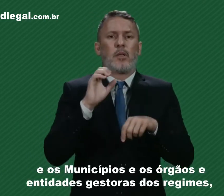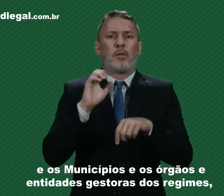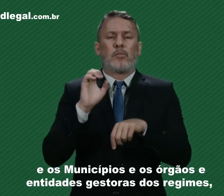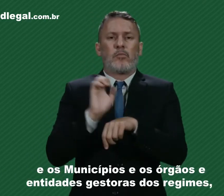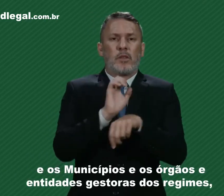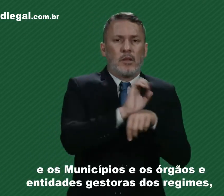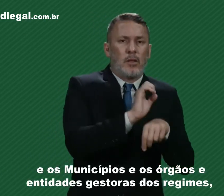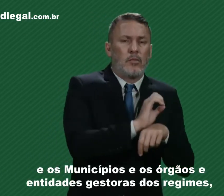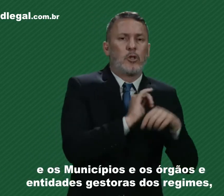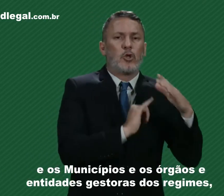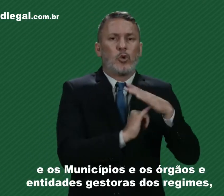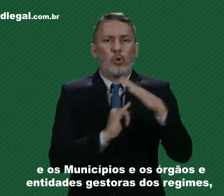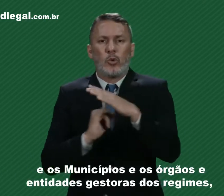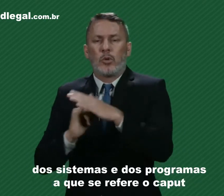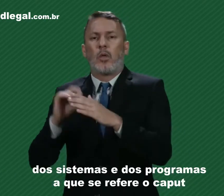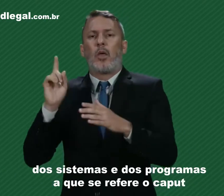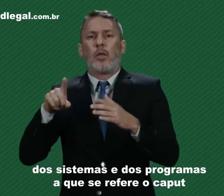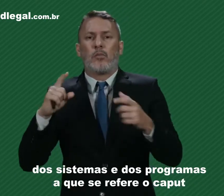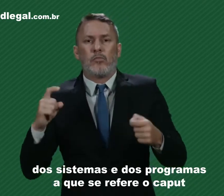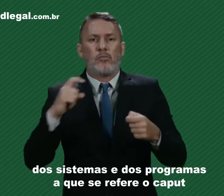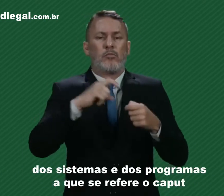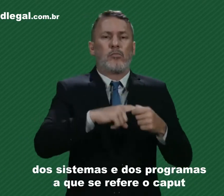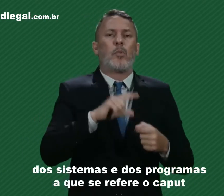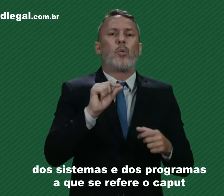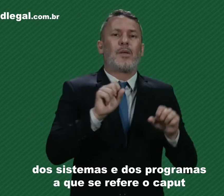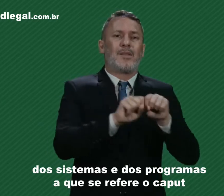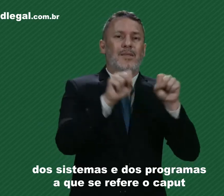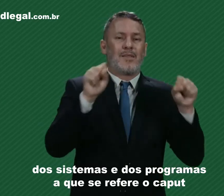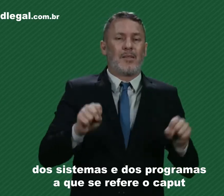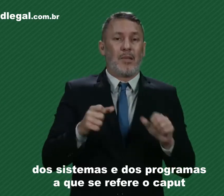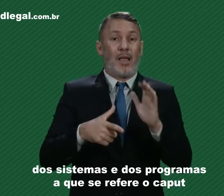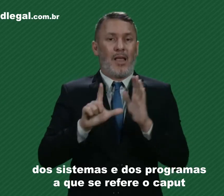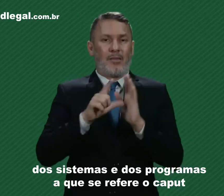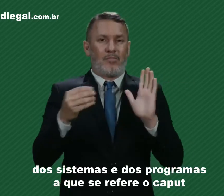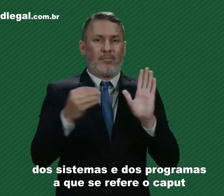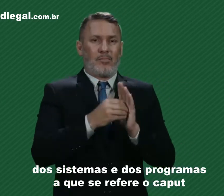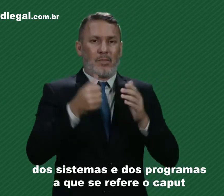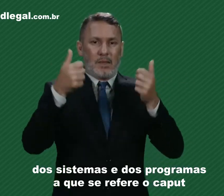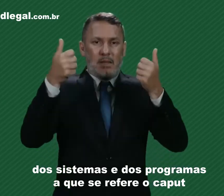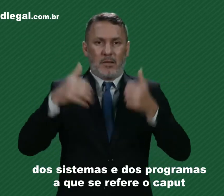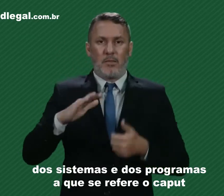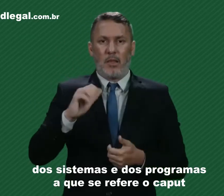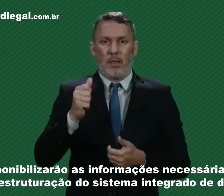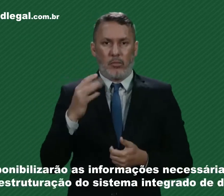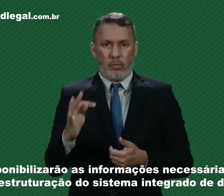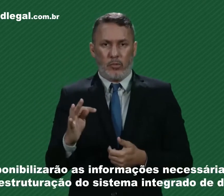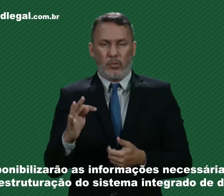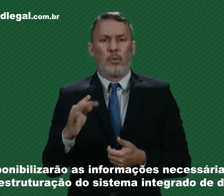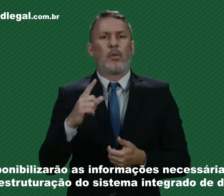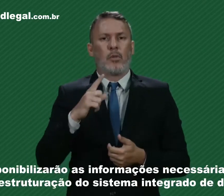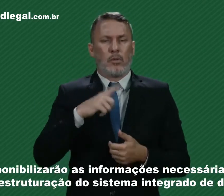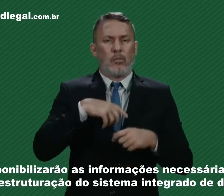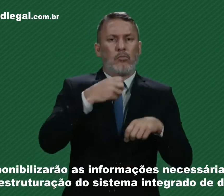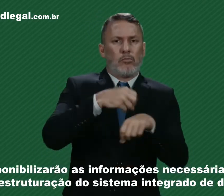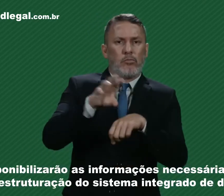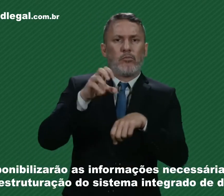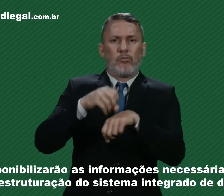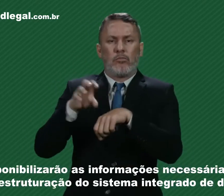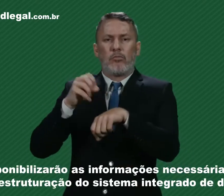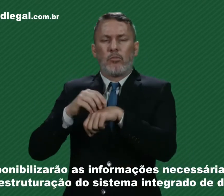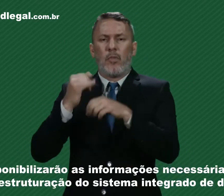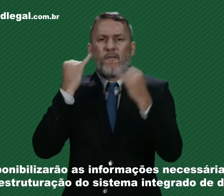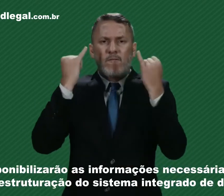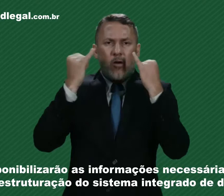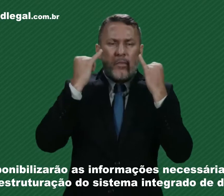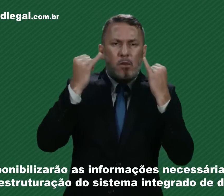e entidades gestoras dos regimes dos sistemas e dos programas a que se refere o caput disponibilizarão as